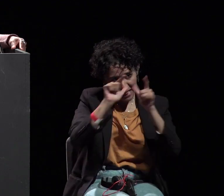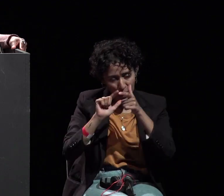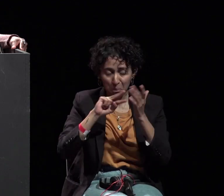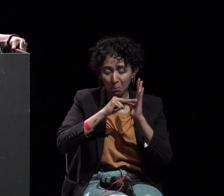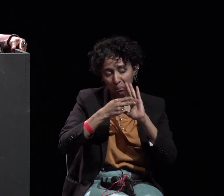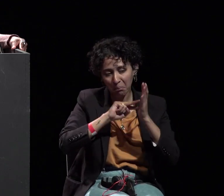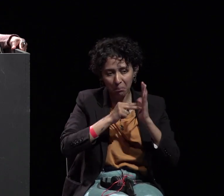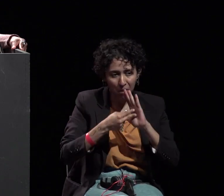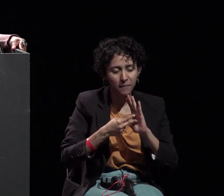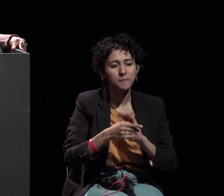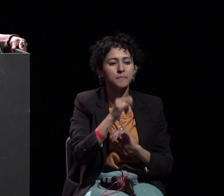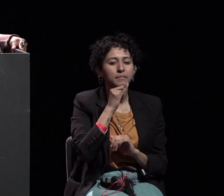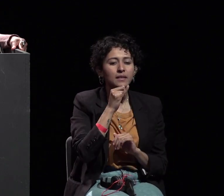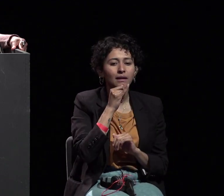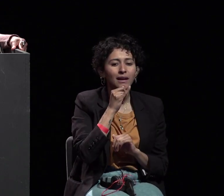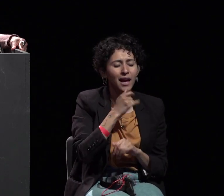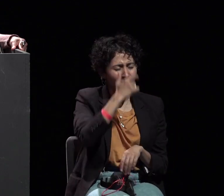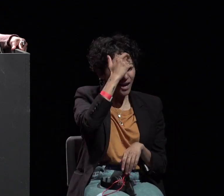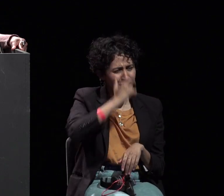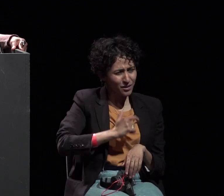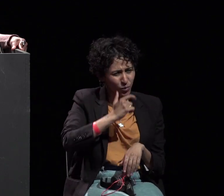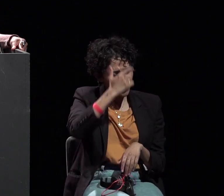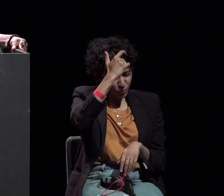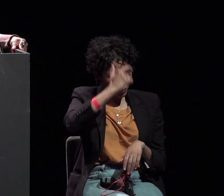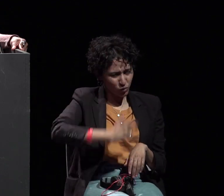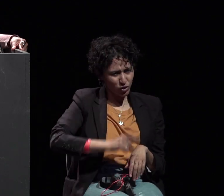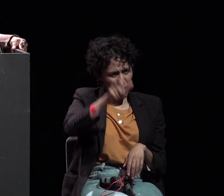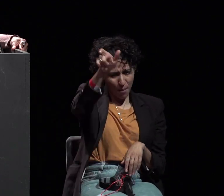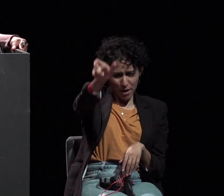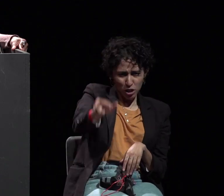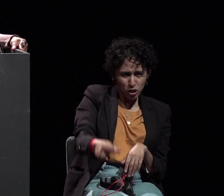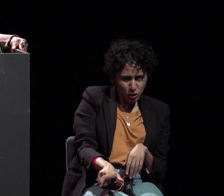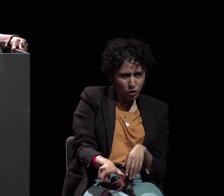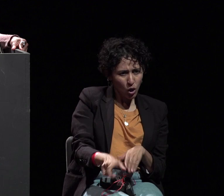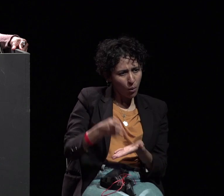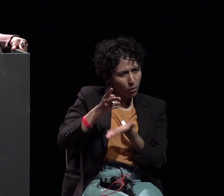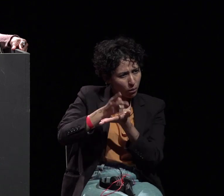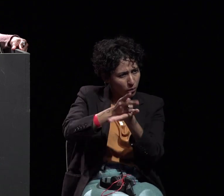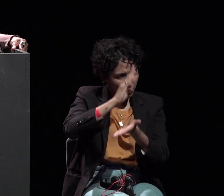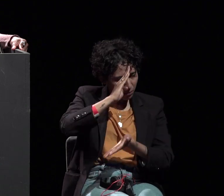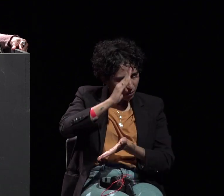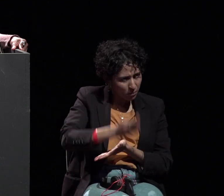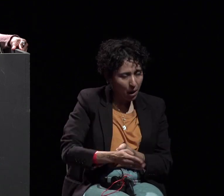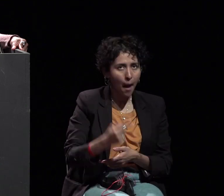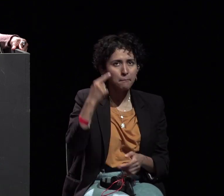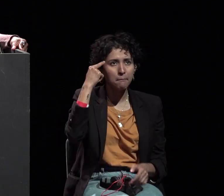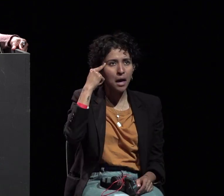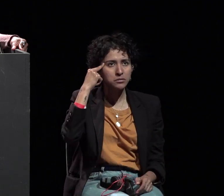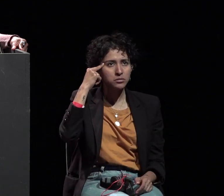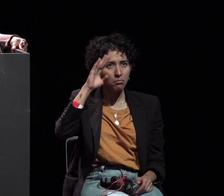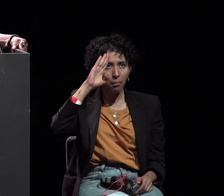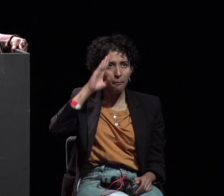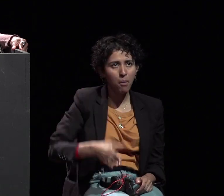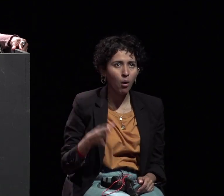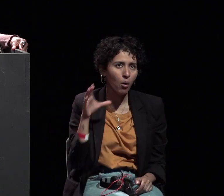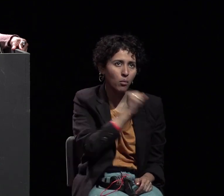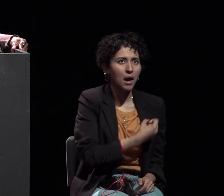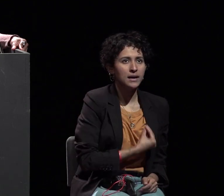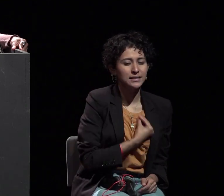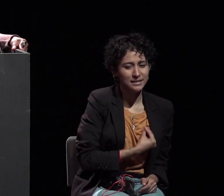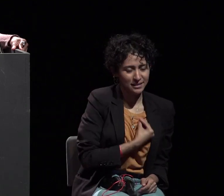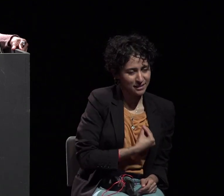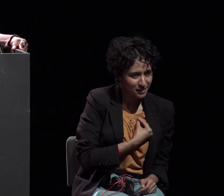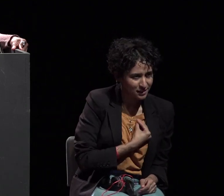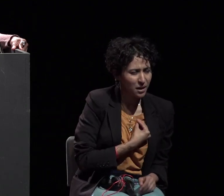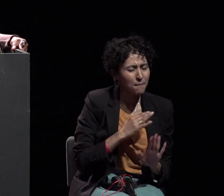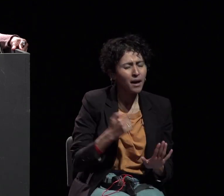banal, o sujeito cartesiano que pensa, logo existe, mas é próprio Lacan que vai dizer: a um sujeito que